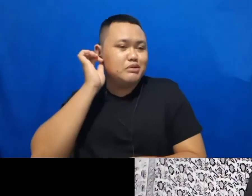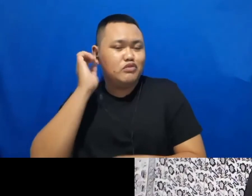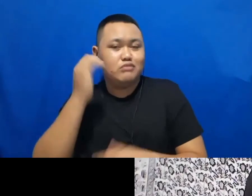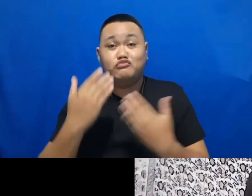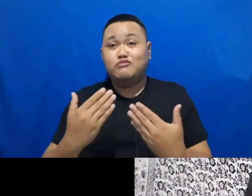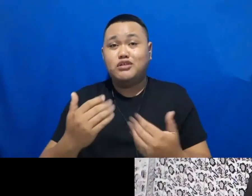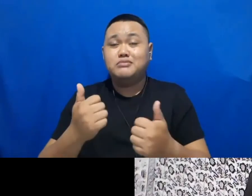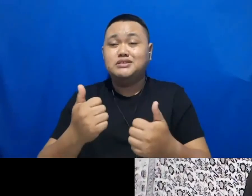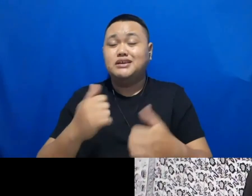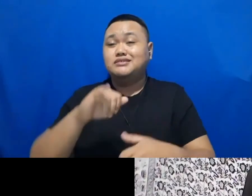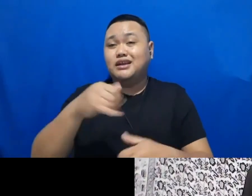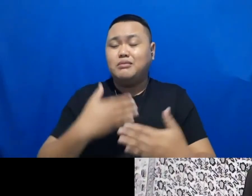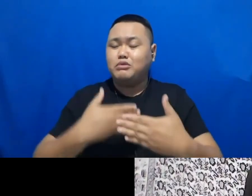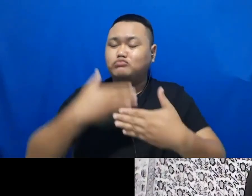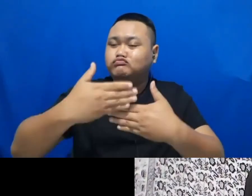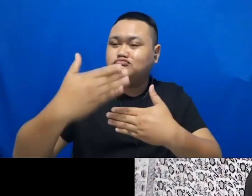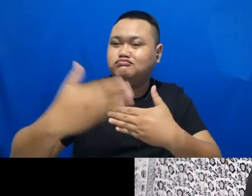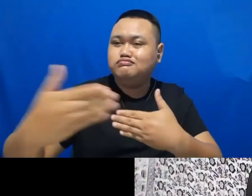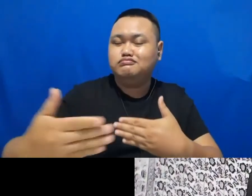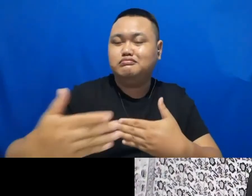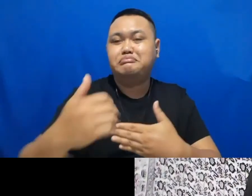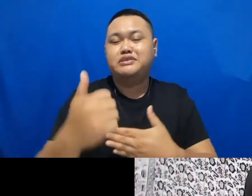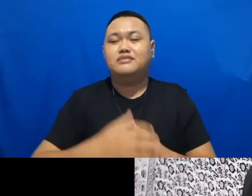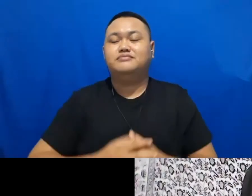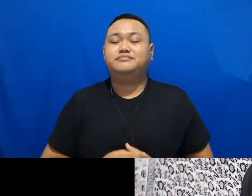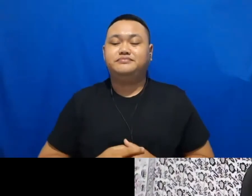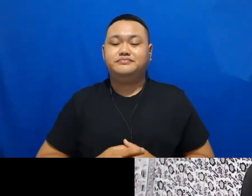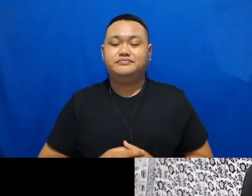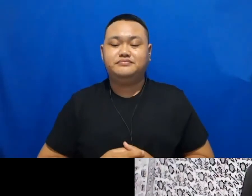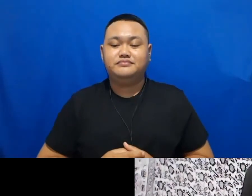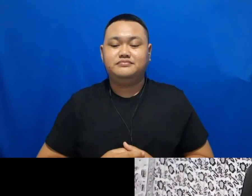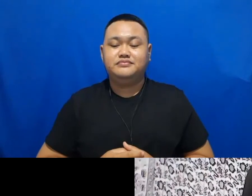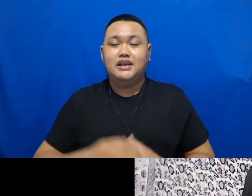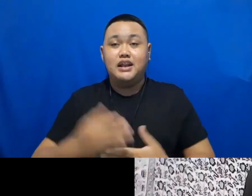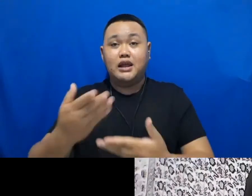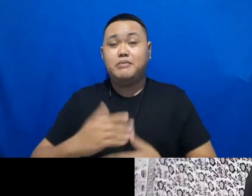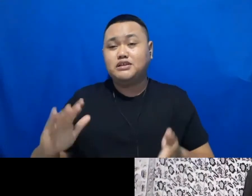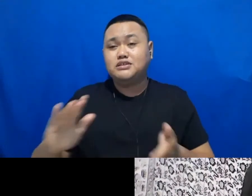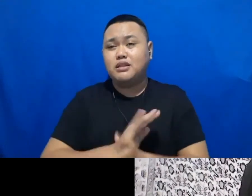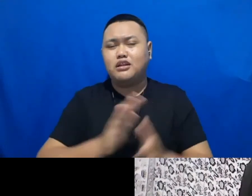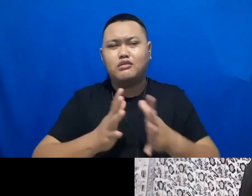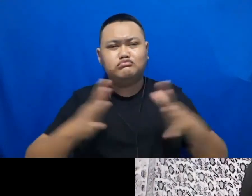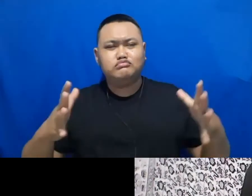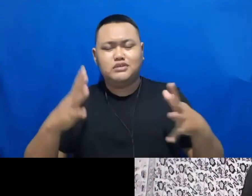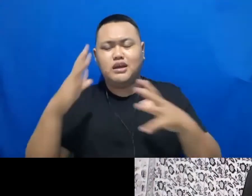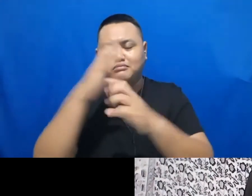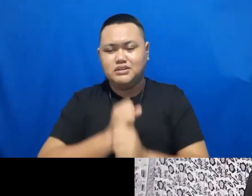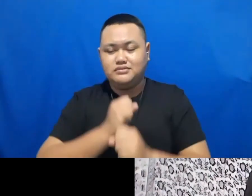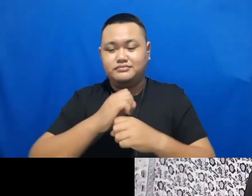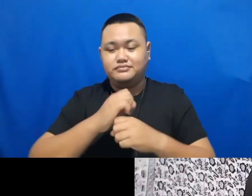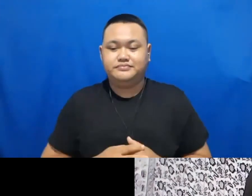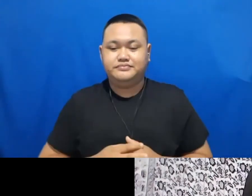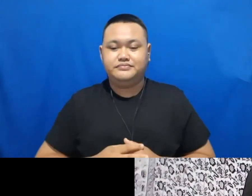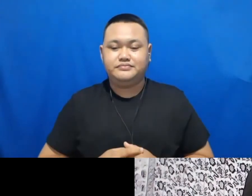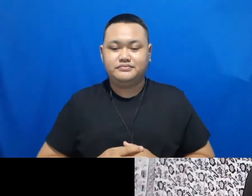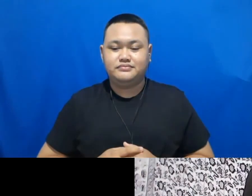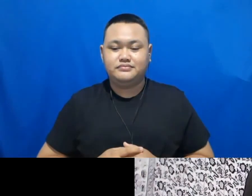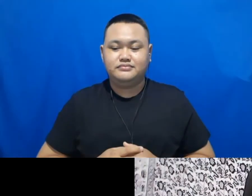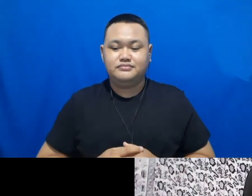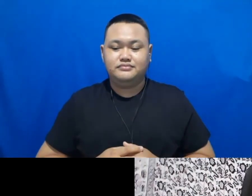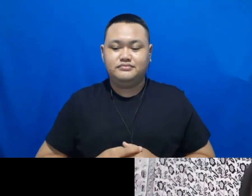boleh menangis gitu. Karena kamu kan laki-laki, masa kamu nangis gitu. Itu kan sesuatu yang sebetulnya bias gender.